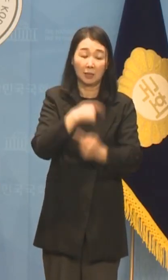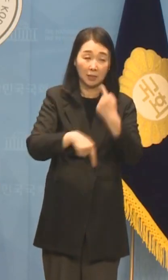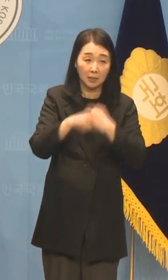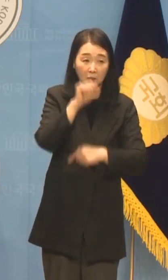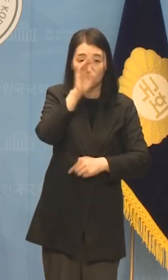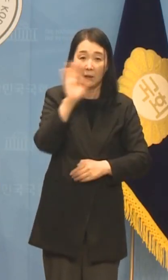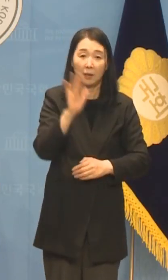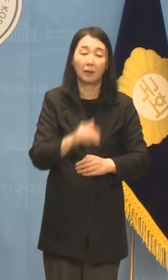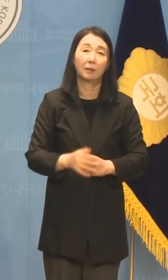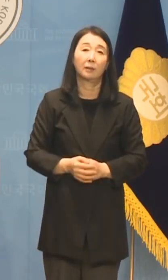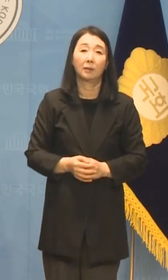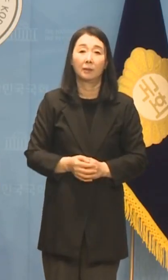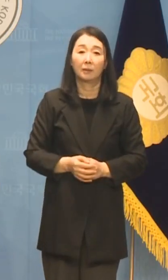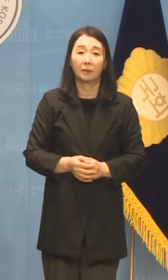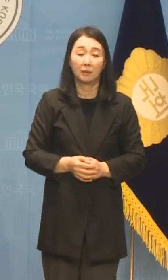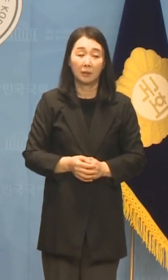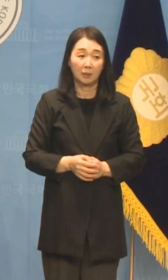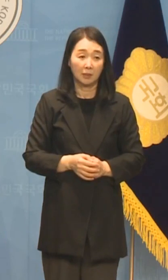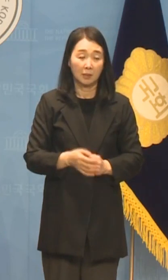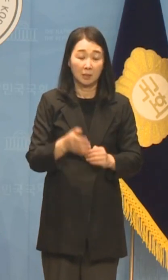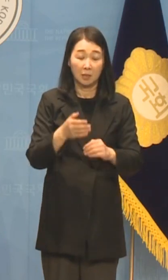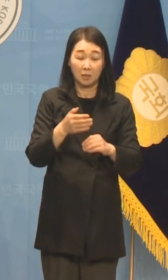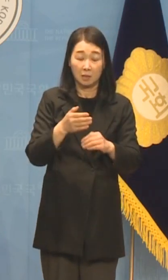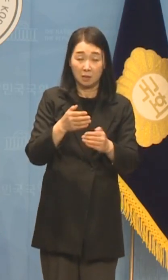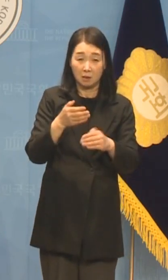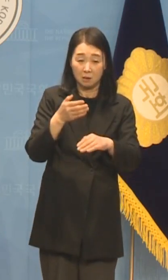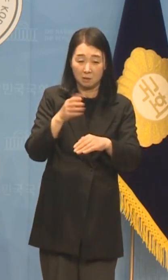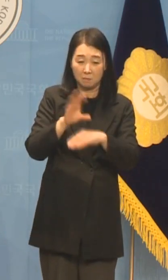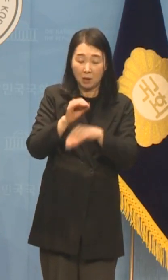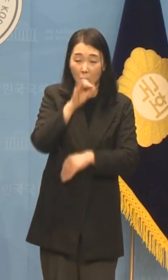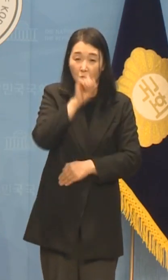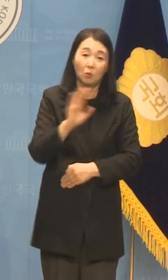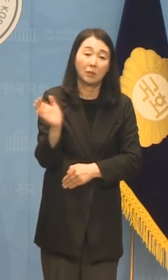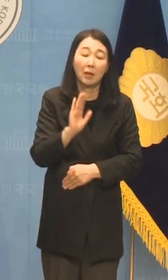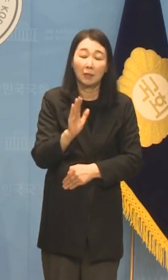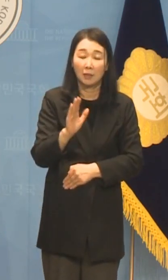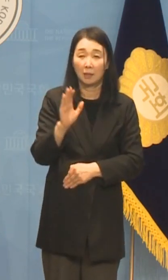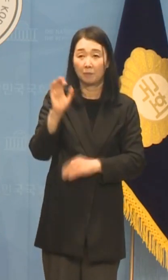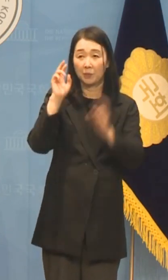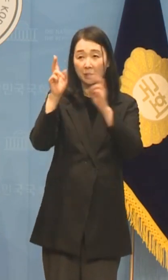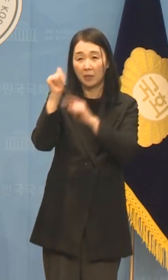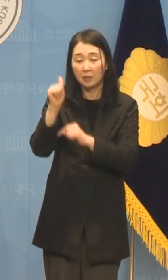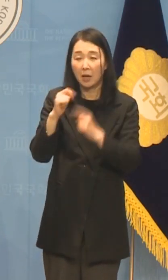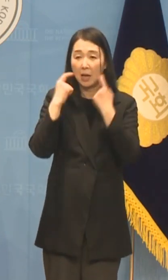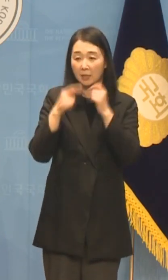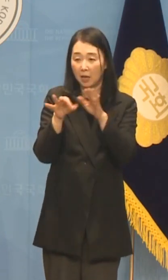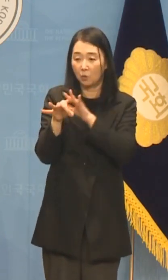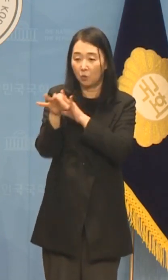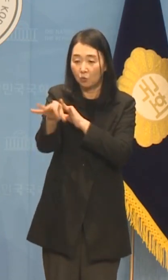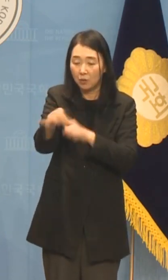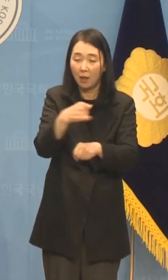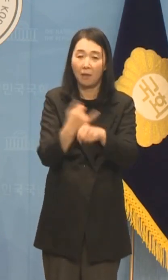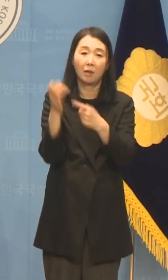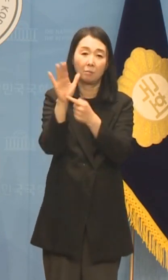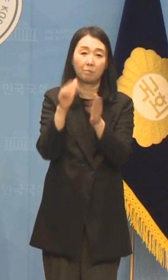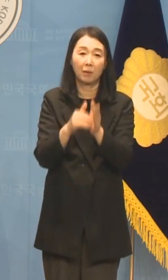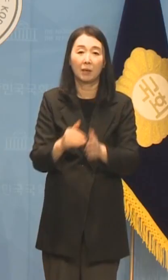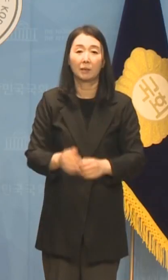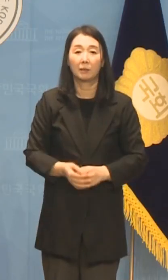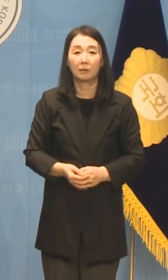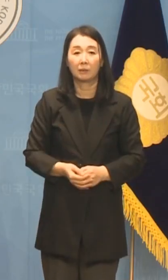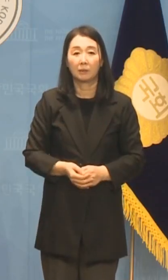없습니다. 여론이 안 좋아지자 MBK 김병주 회장은 사죄를 출연하겠다는 발표를